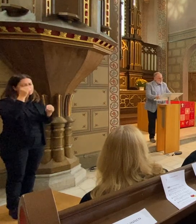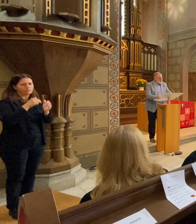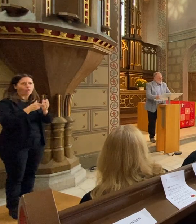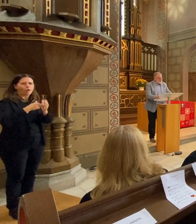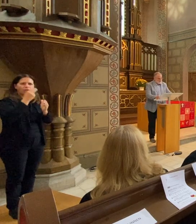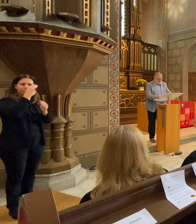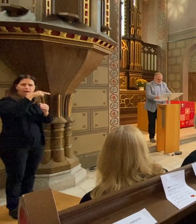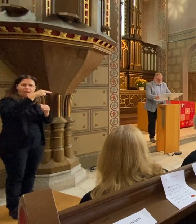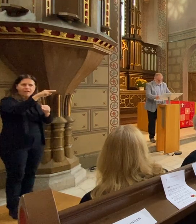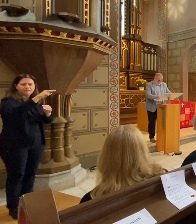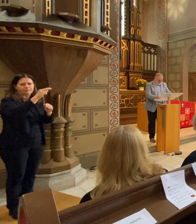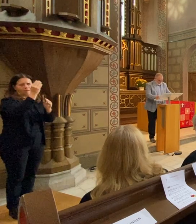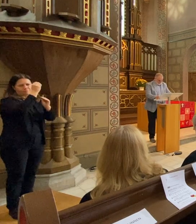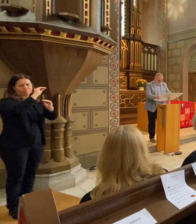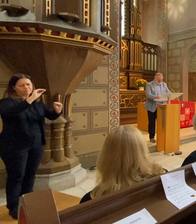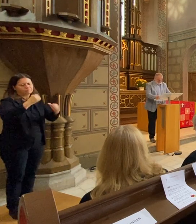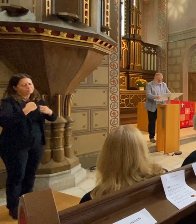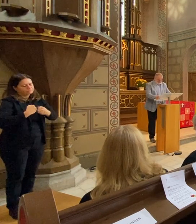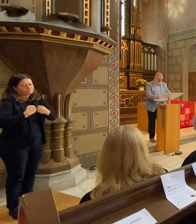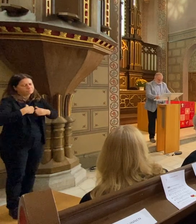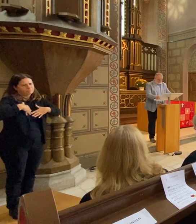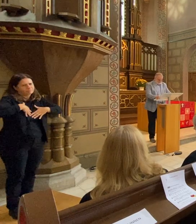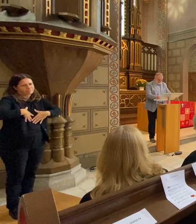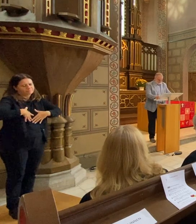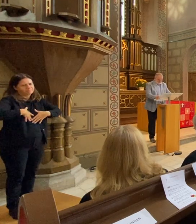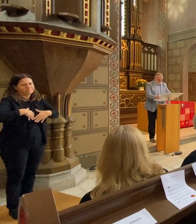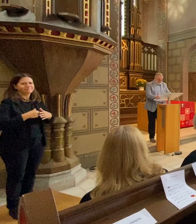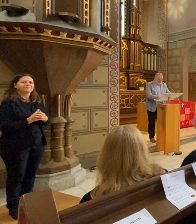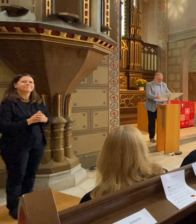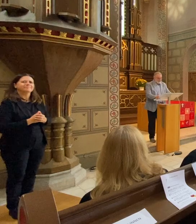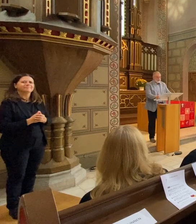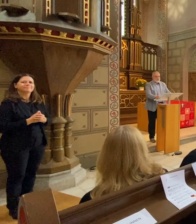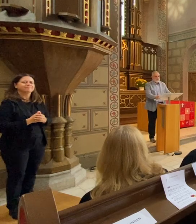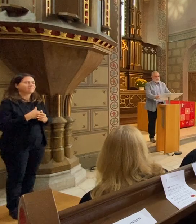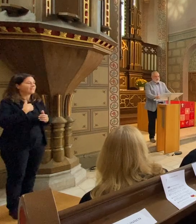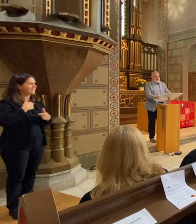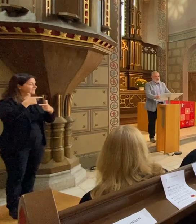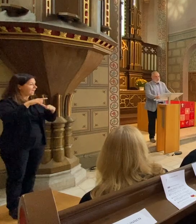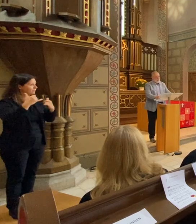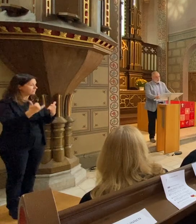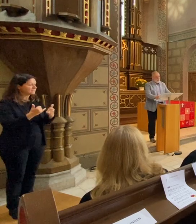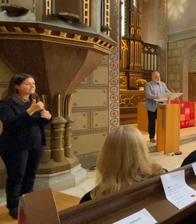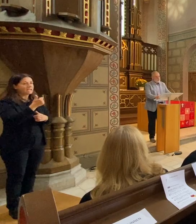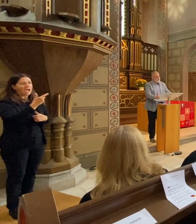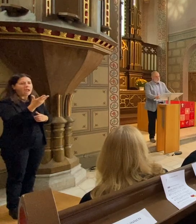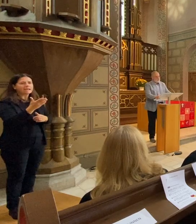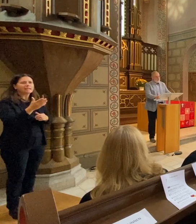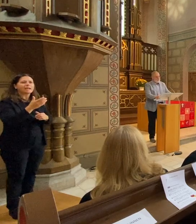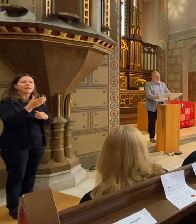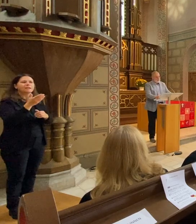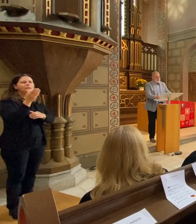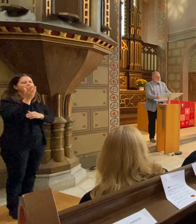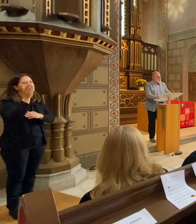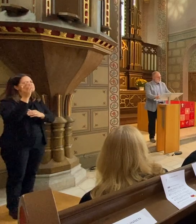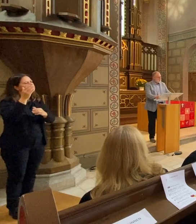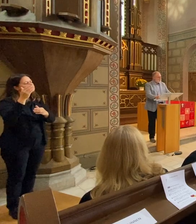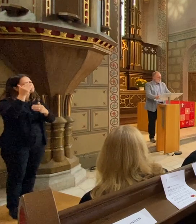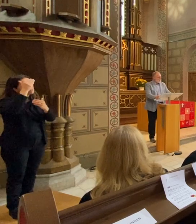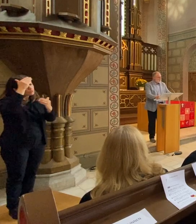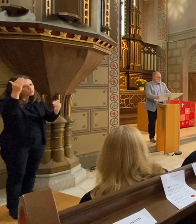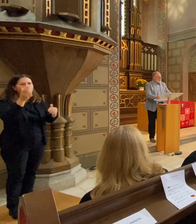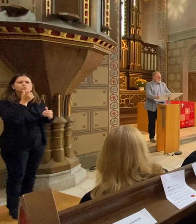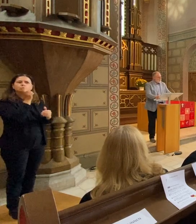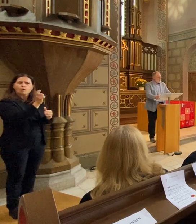auch weiter stärkt und festigt. Ich darf nun um einige Grußworte